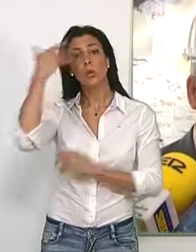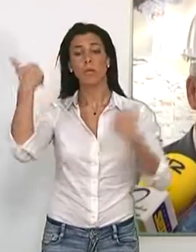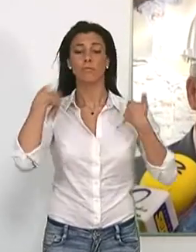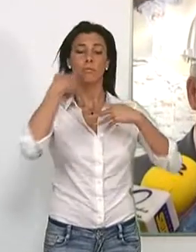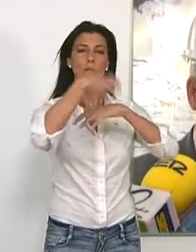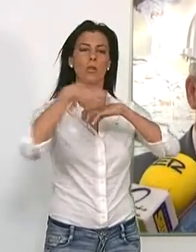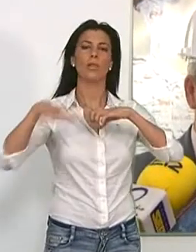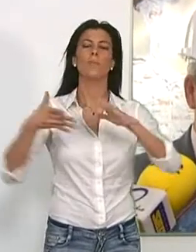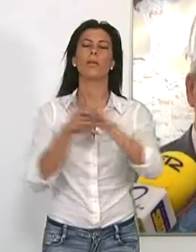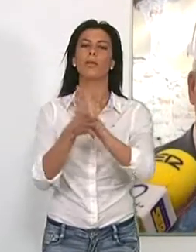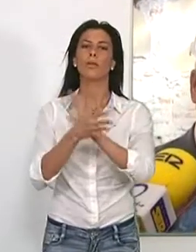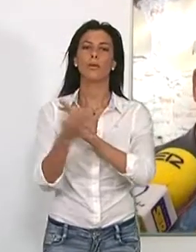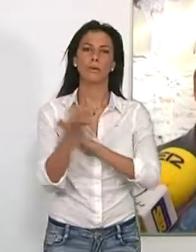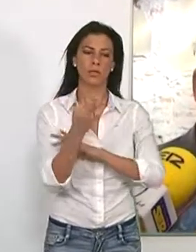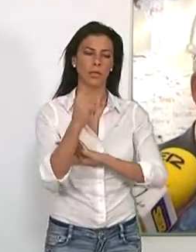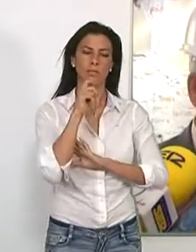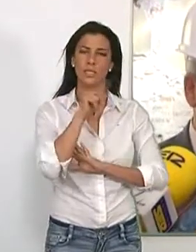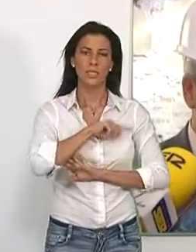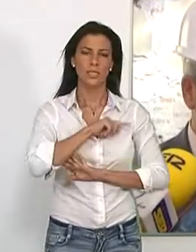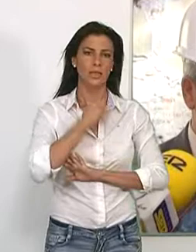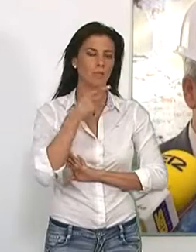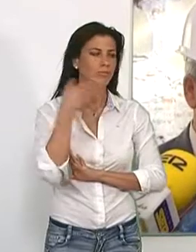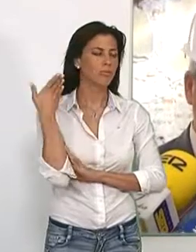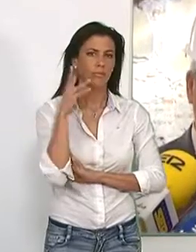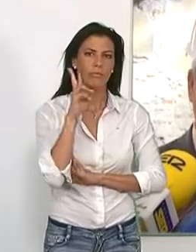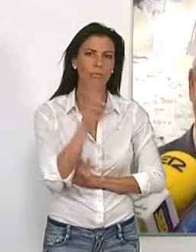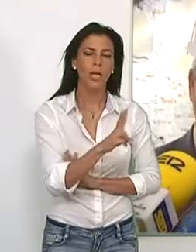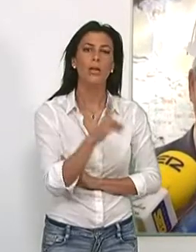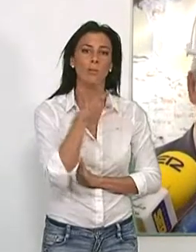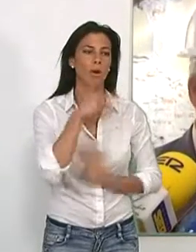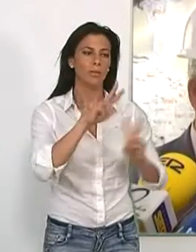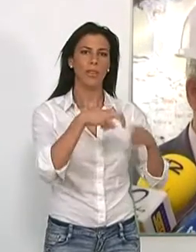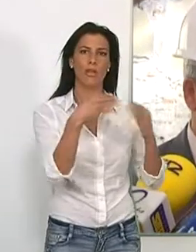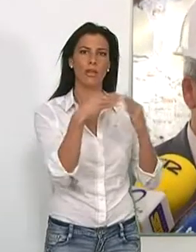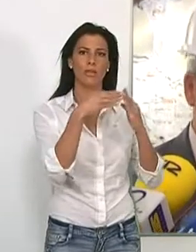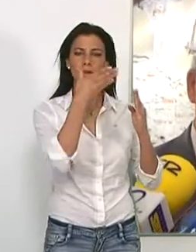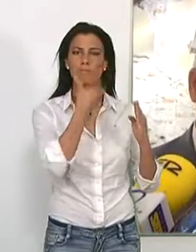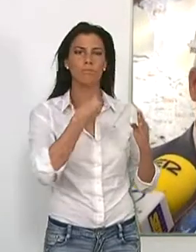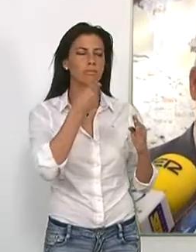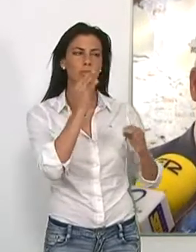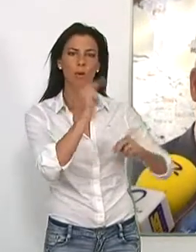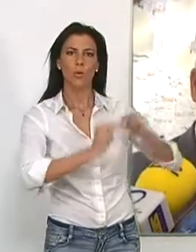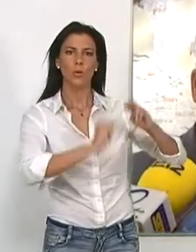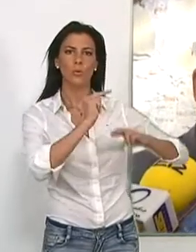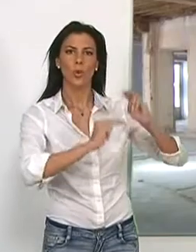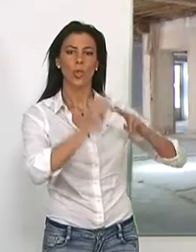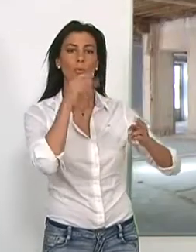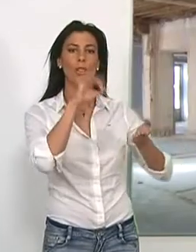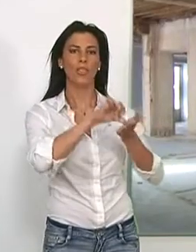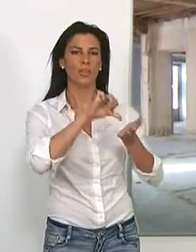la mancomunidad ha declarado que es una satisfacción ver cómo se está rehabilitando esta emblemática construcción en el centro